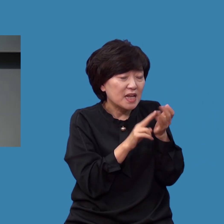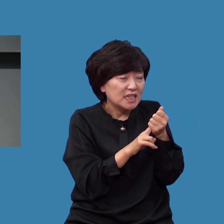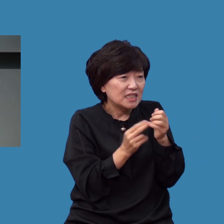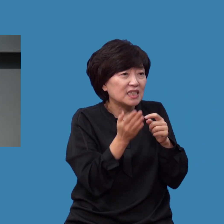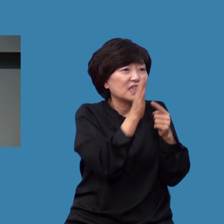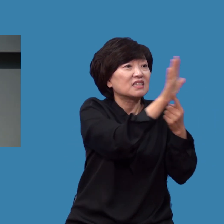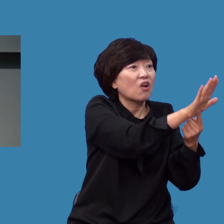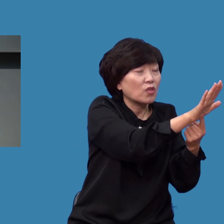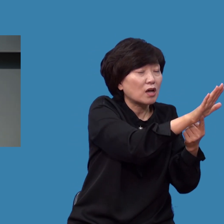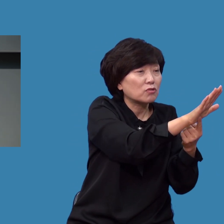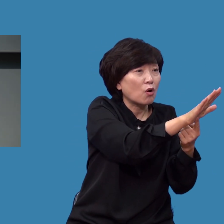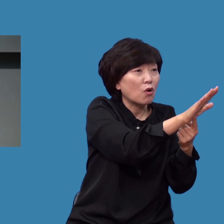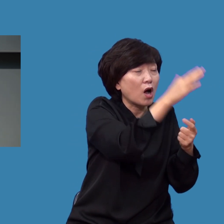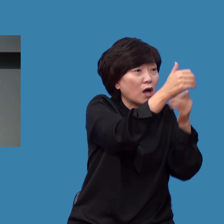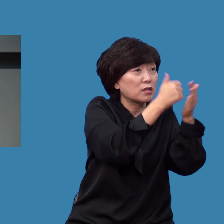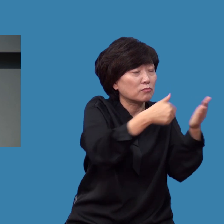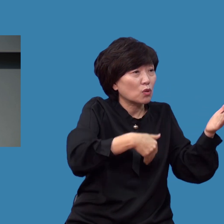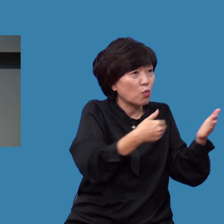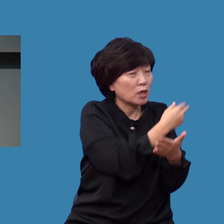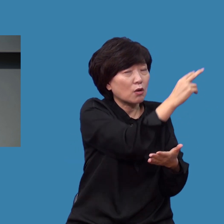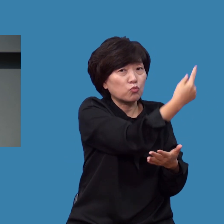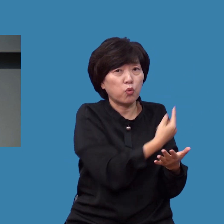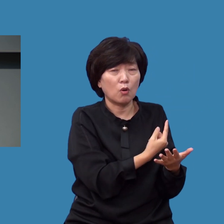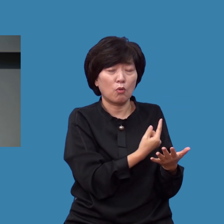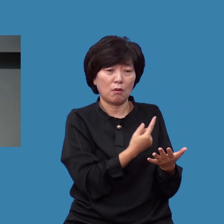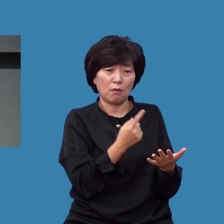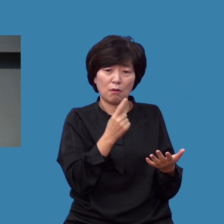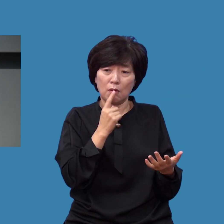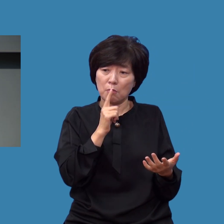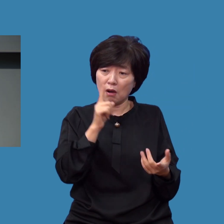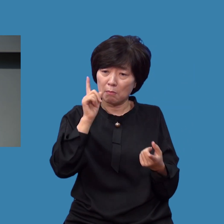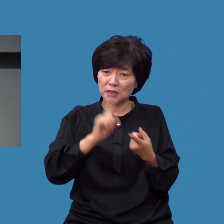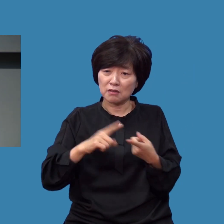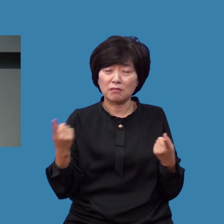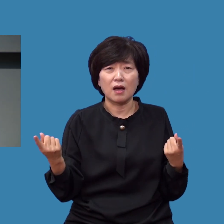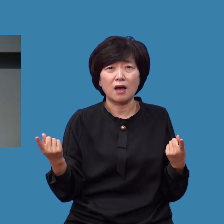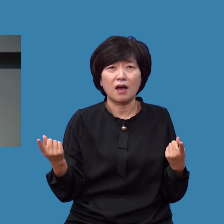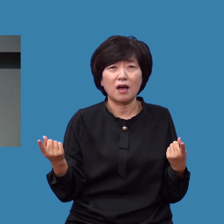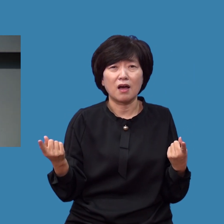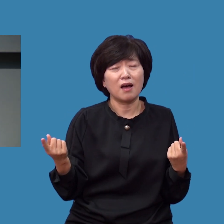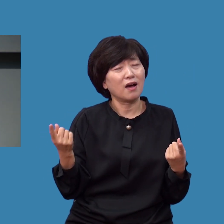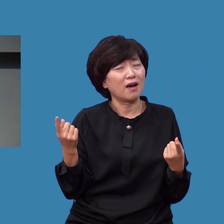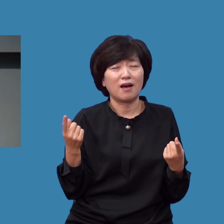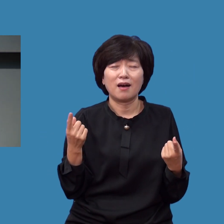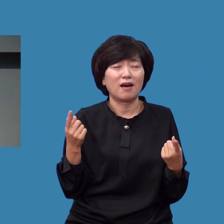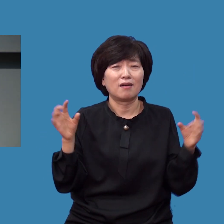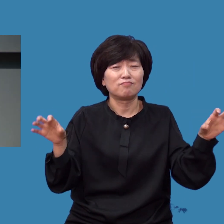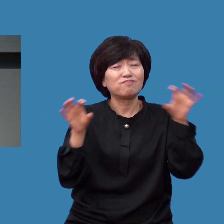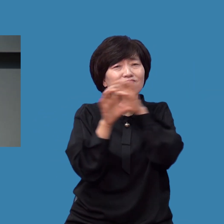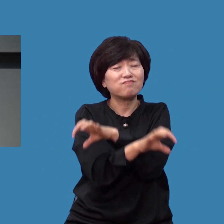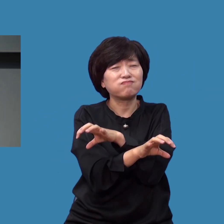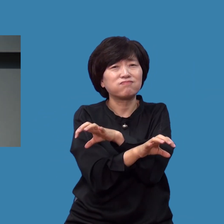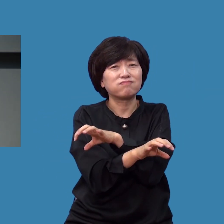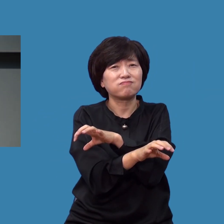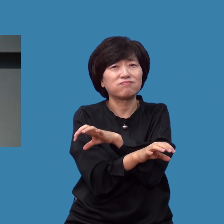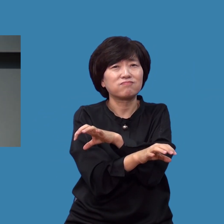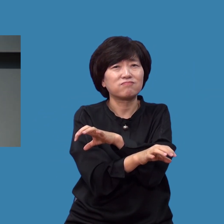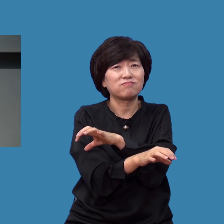거야. 그러니까 이게 지금 뭔가 안 맞지요. 예, 이제 뭔가 안 맞습니다.